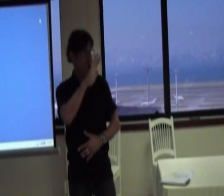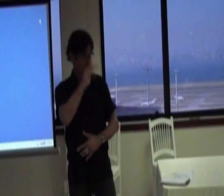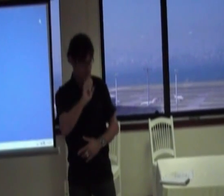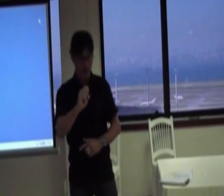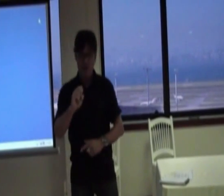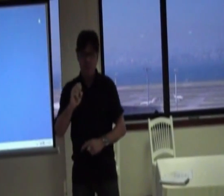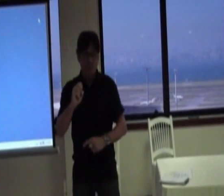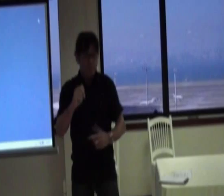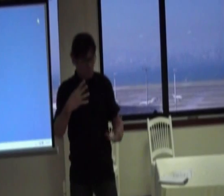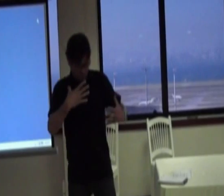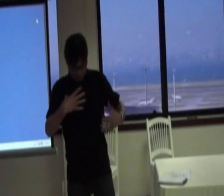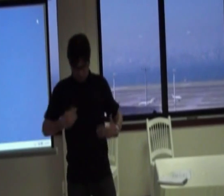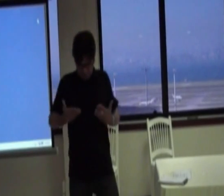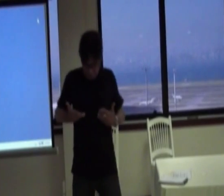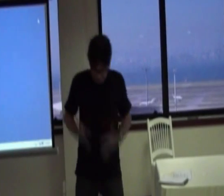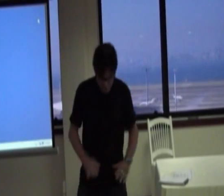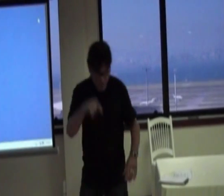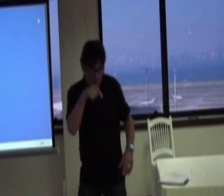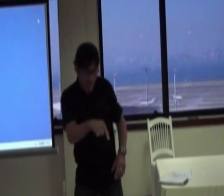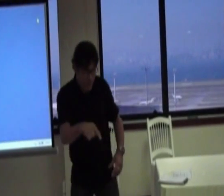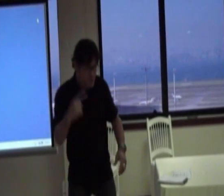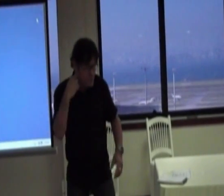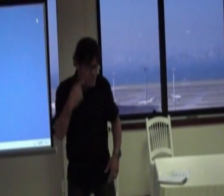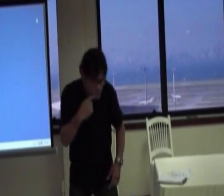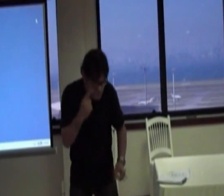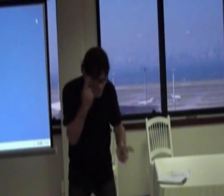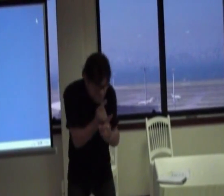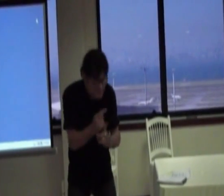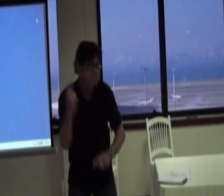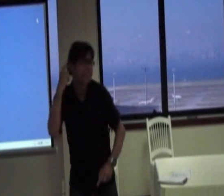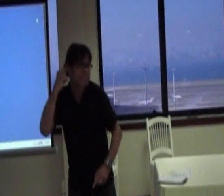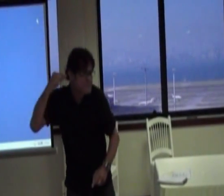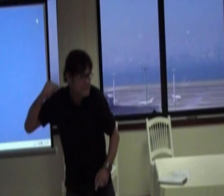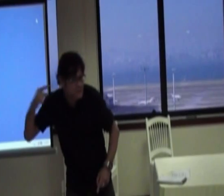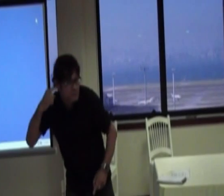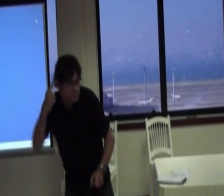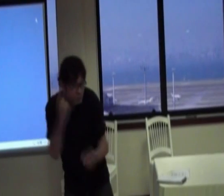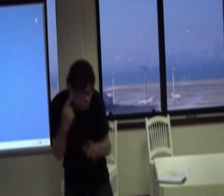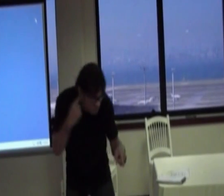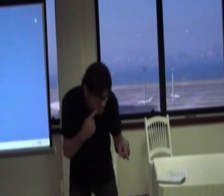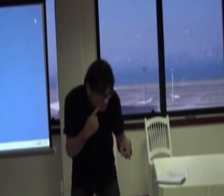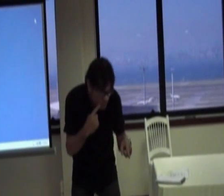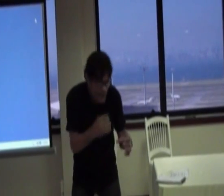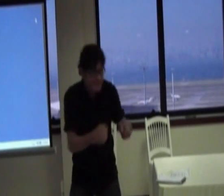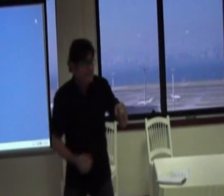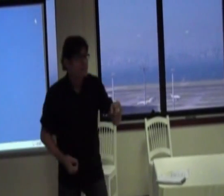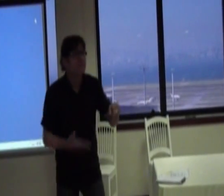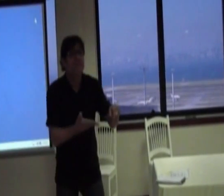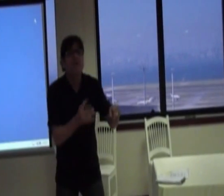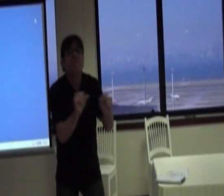sinais dessas crianças surdas nas suas propostas? Essa criança que nasce surda e a gente tem exames, por exemplo, o teste